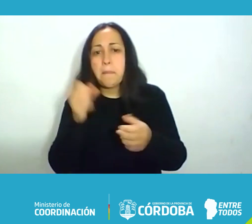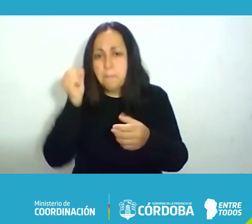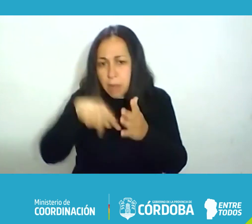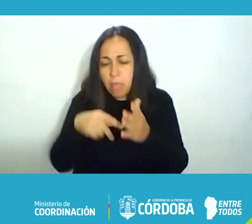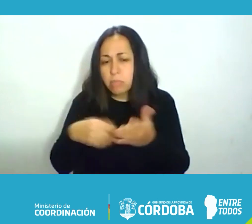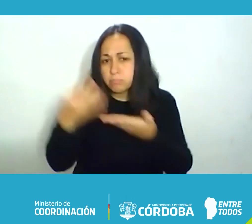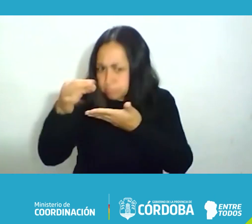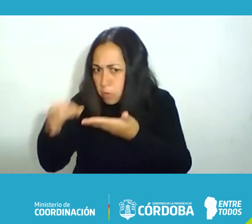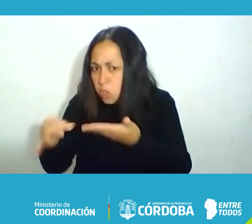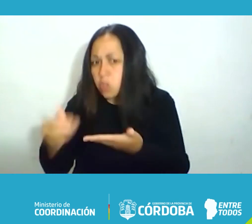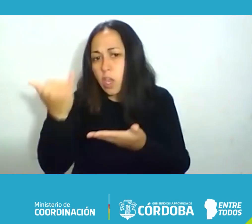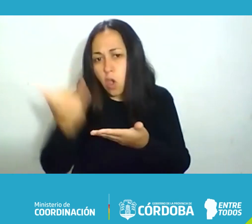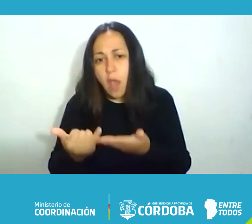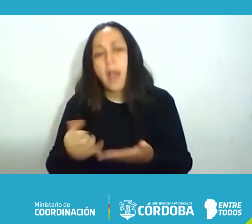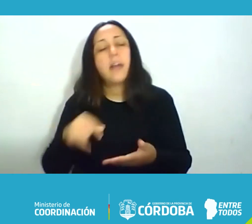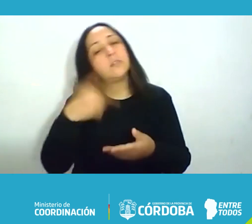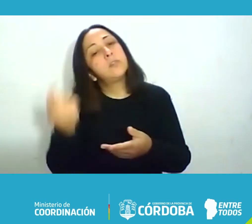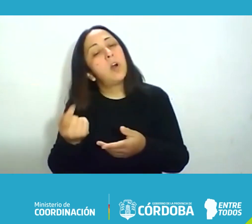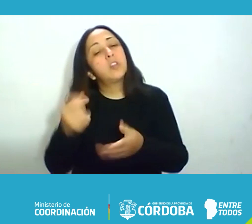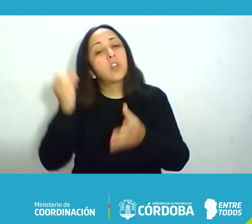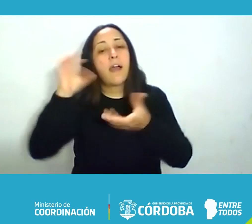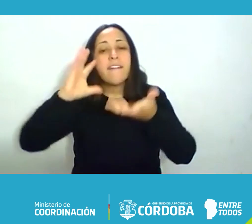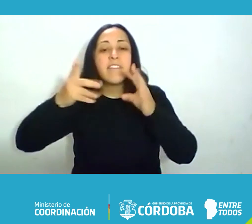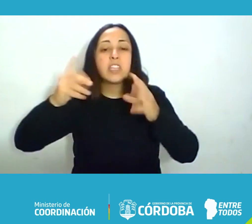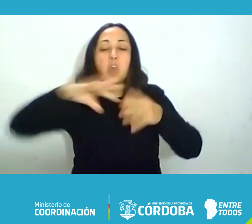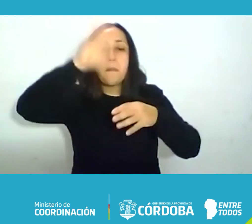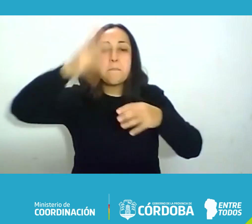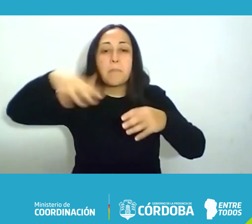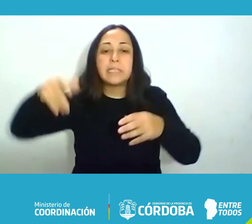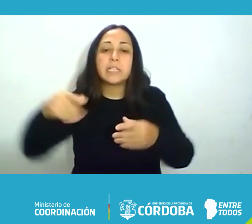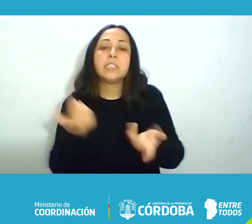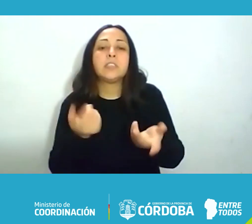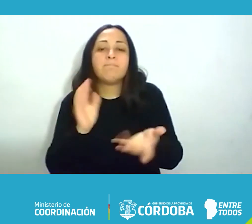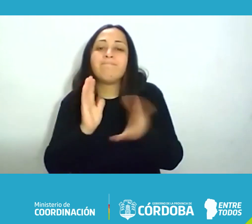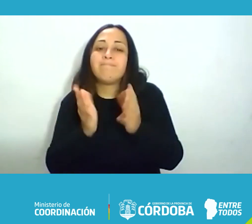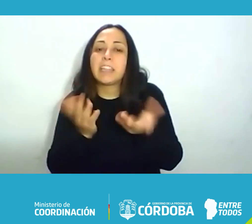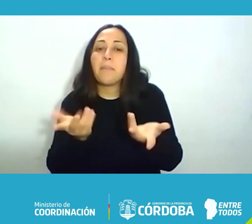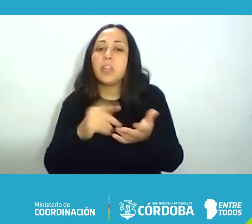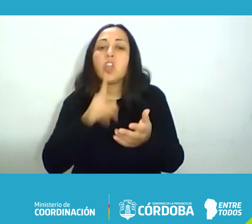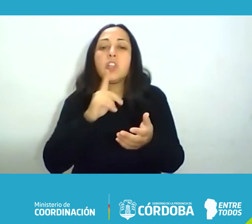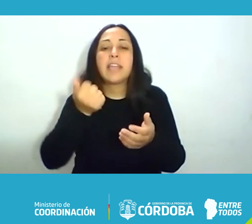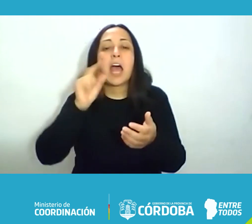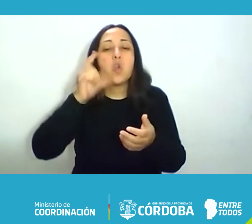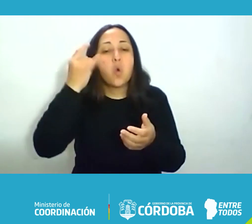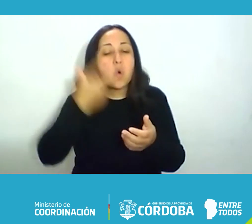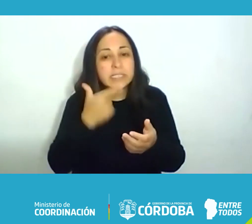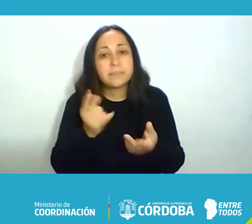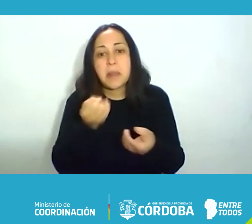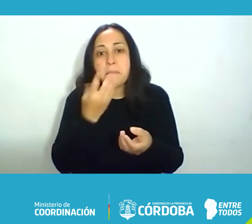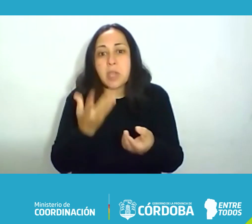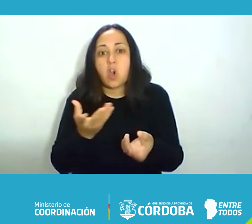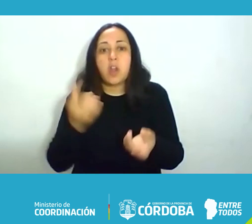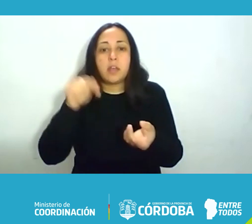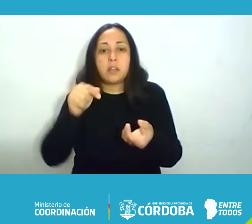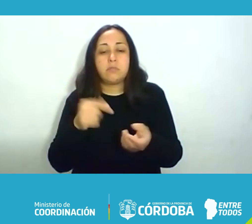monitoreo. En caso del impacto paisajístico, se sugiere el tratamiento de los taludes para incorporarlo de mejor manera posible.